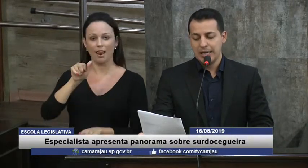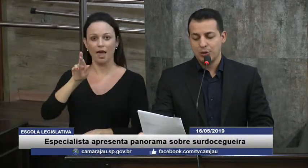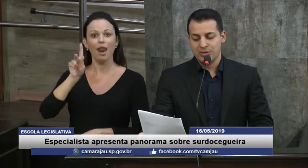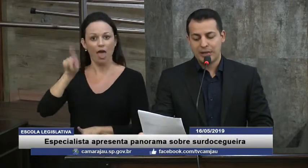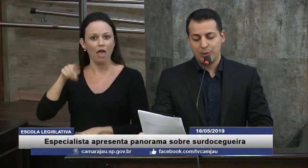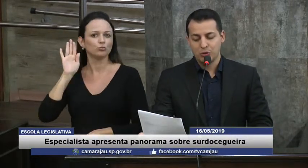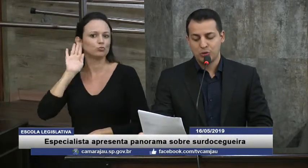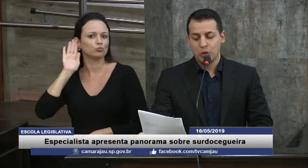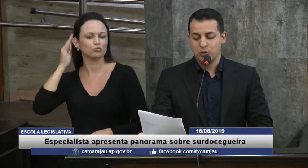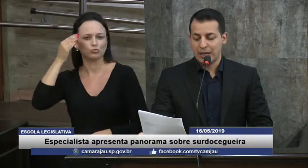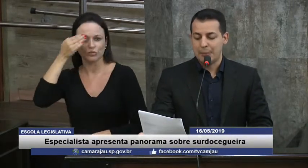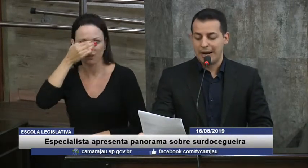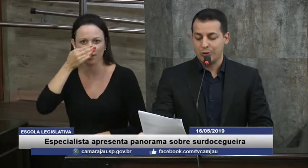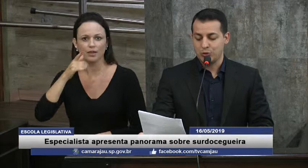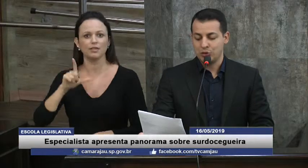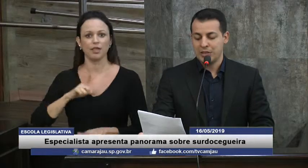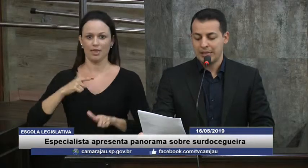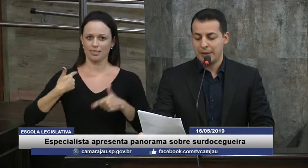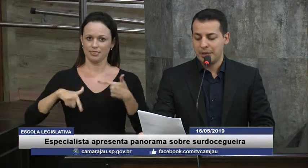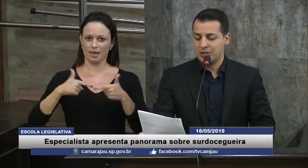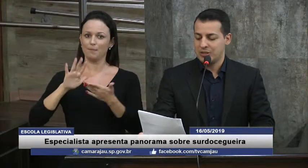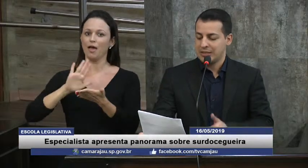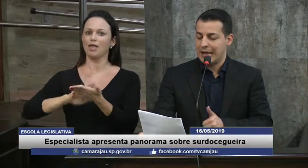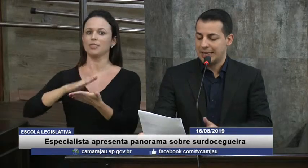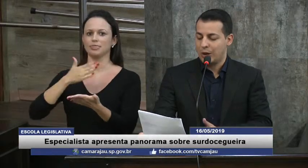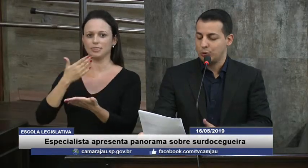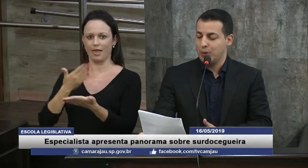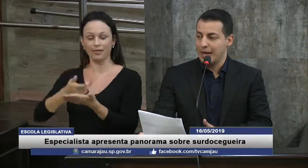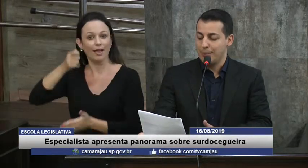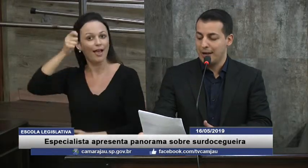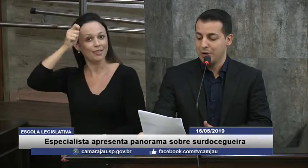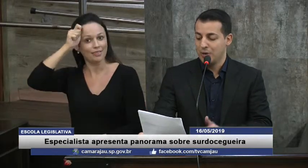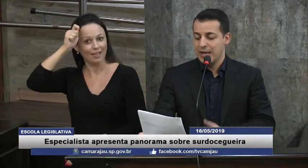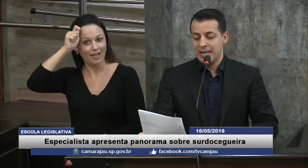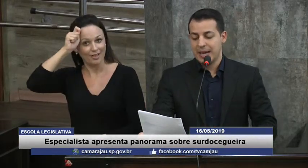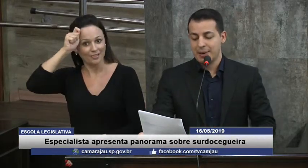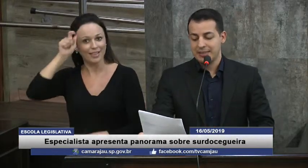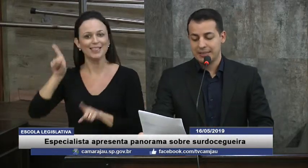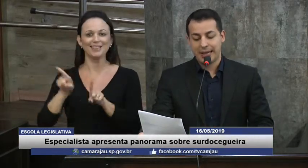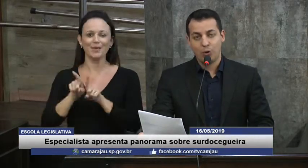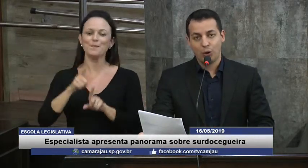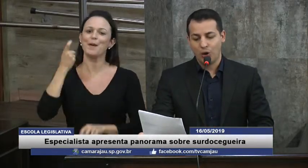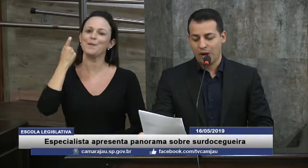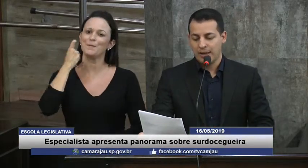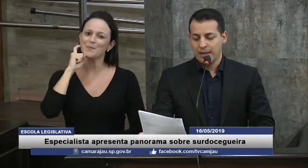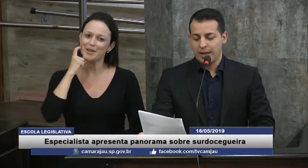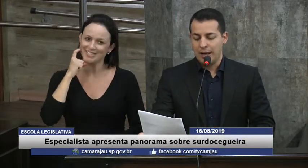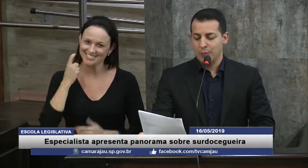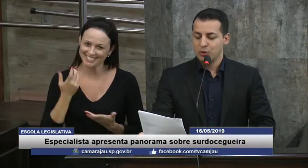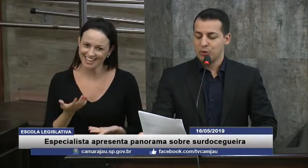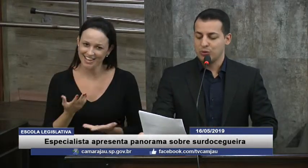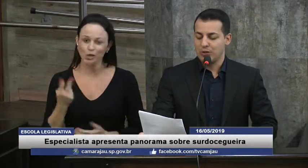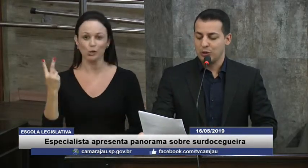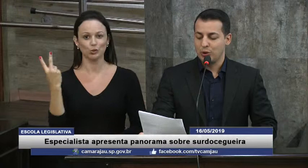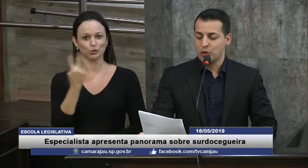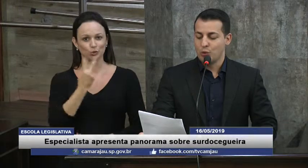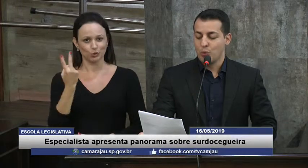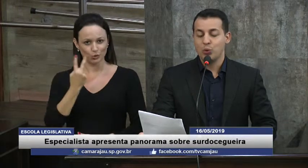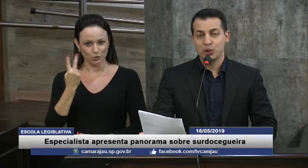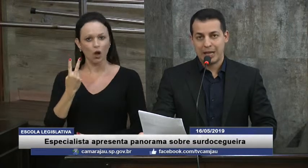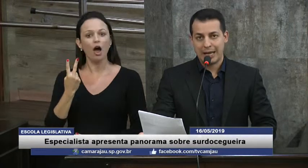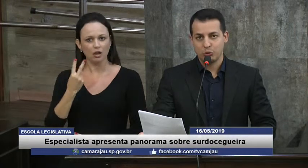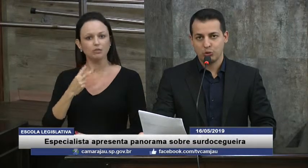surdo-cega, nós teremos os trabalhos dos intérpretes Adalto Caramano e a Marcela Coló. Ambos são